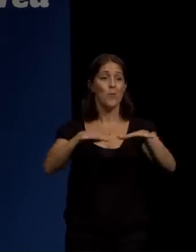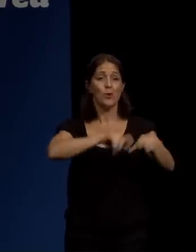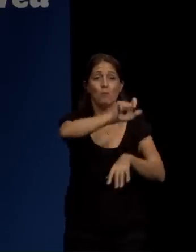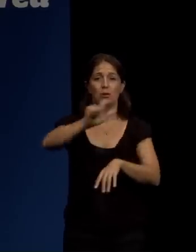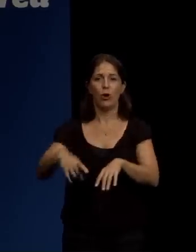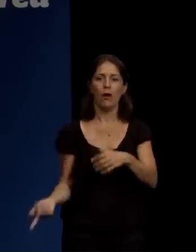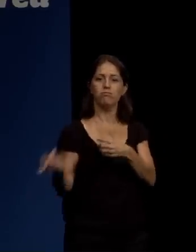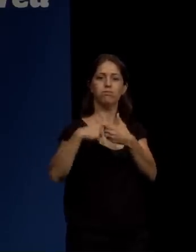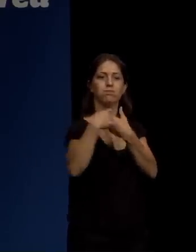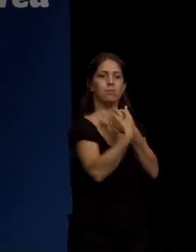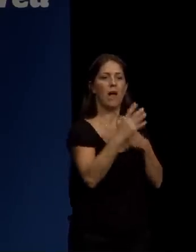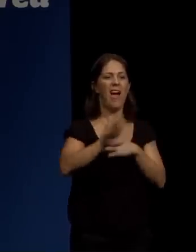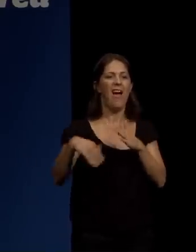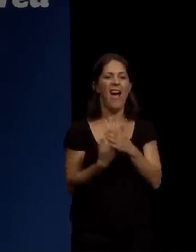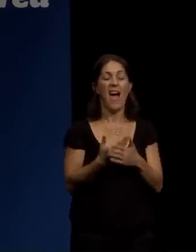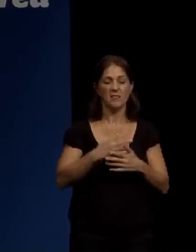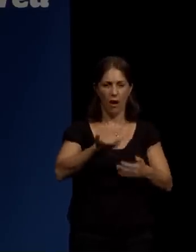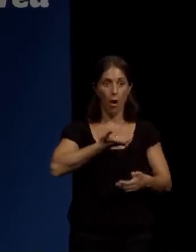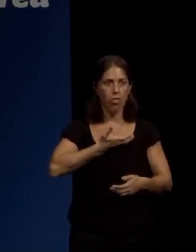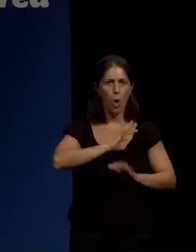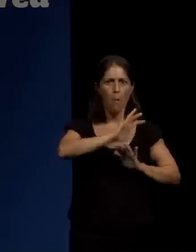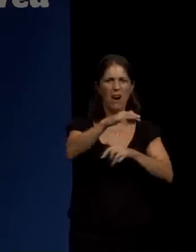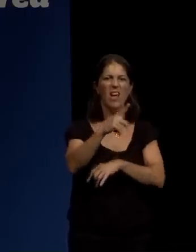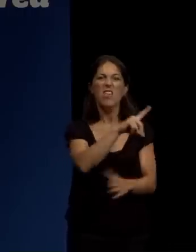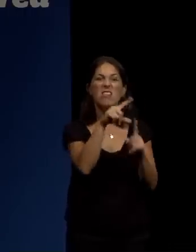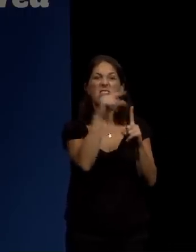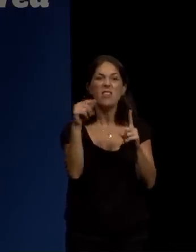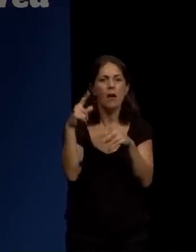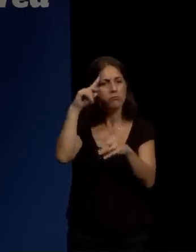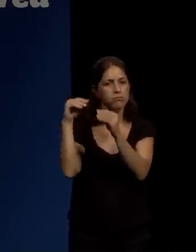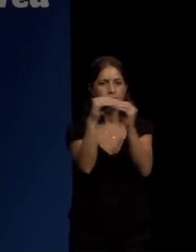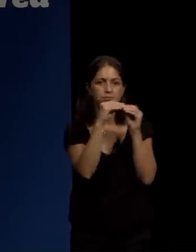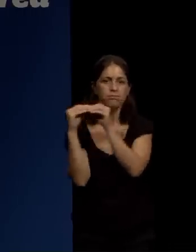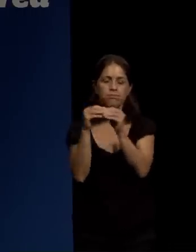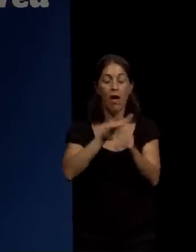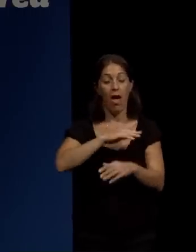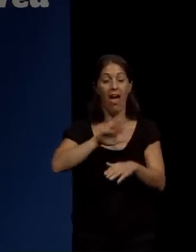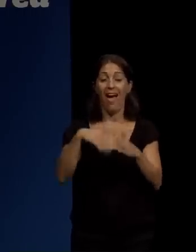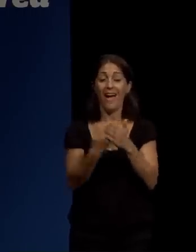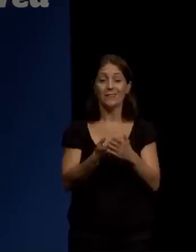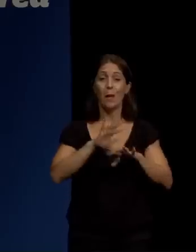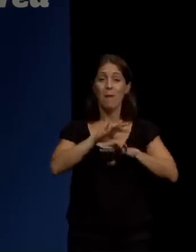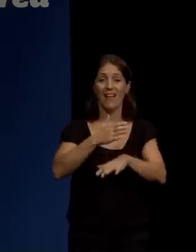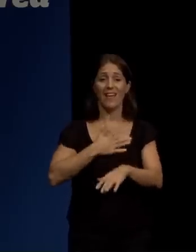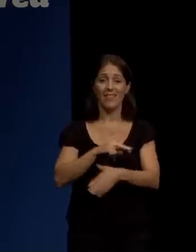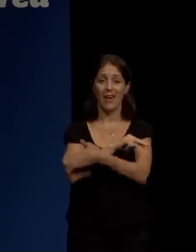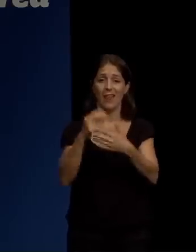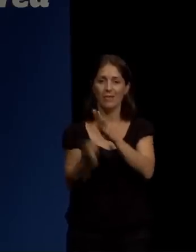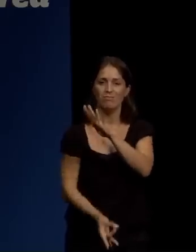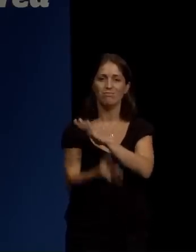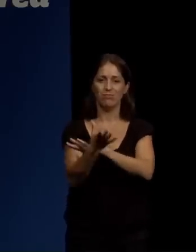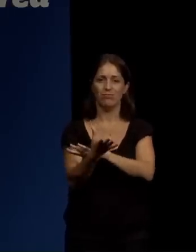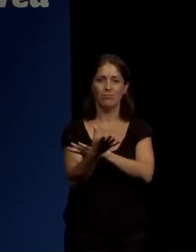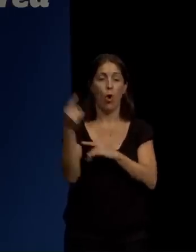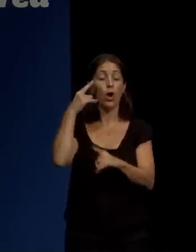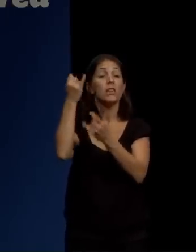en máis de 100 mareas municipais foi capaz de poñer acordo para esta gran marea galega que estamos hoxe aquí constituídas e constituídos